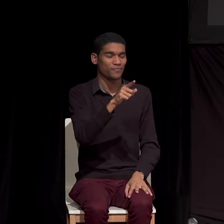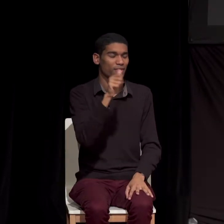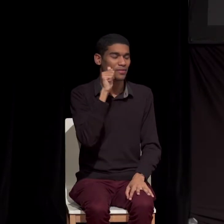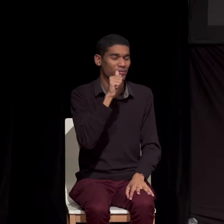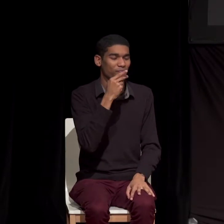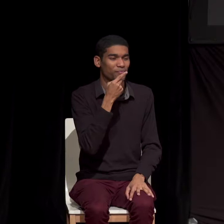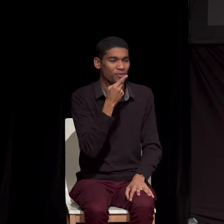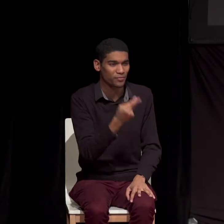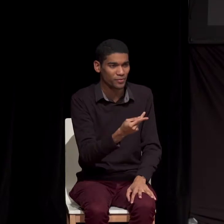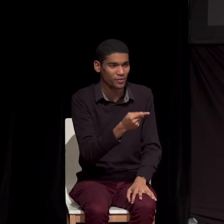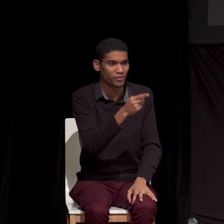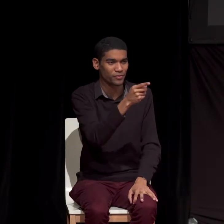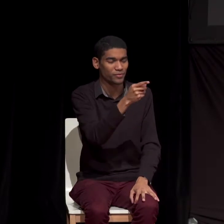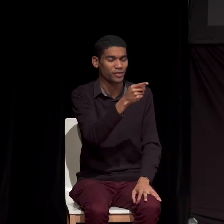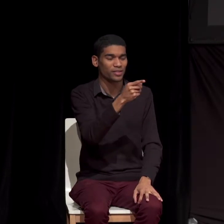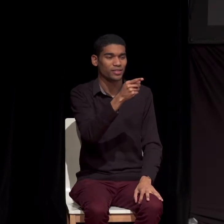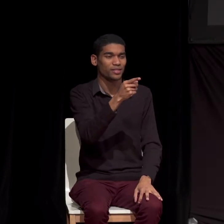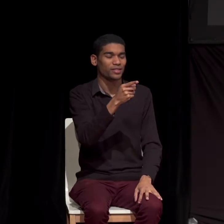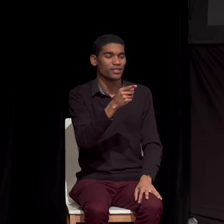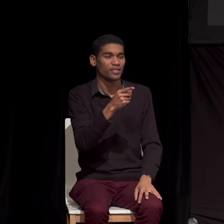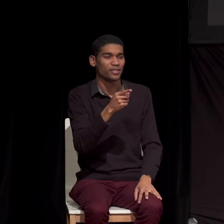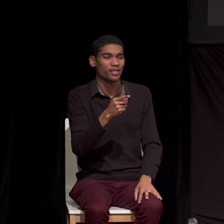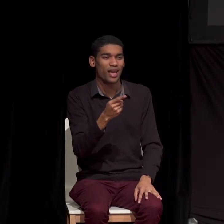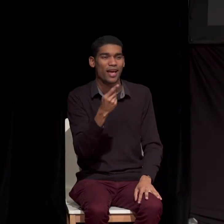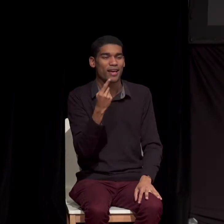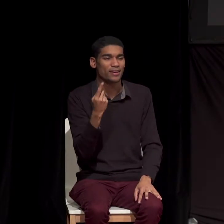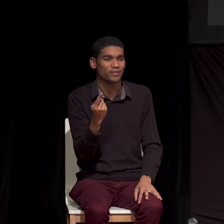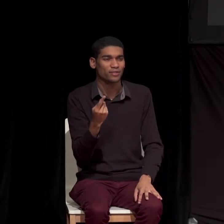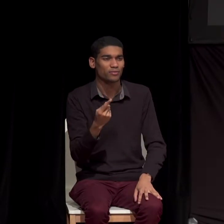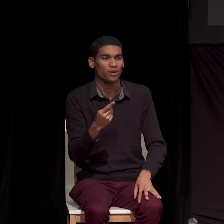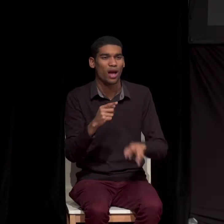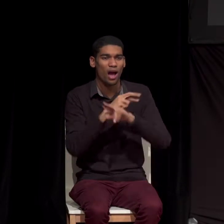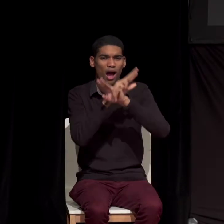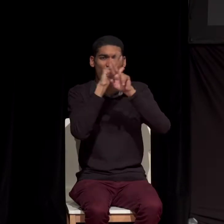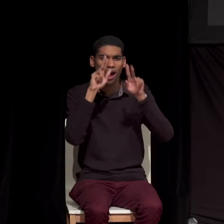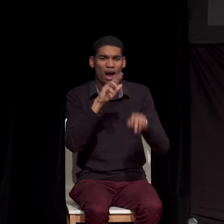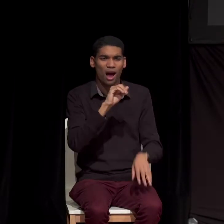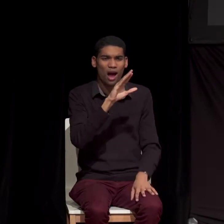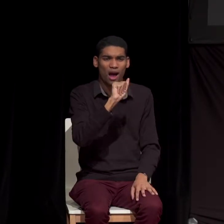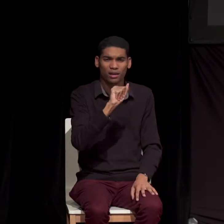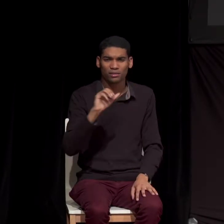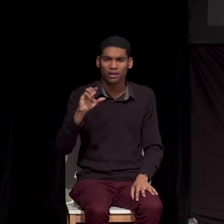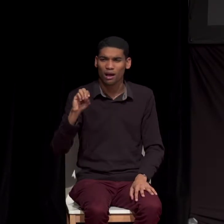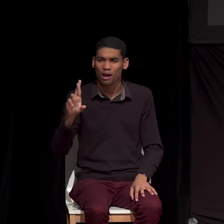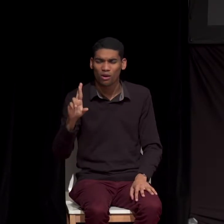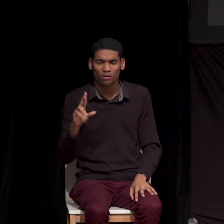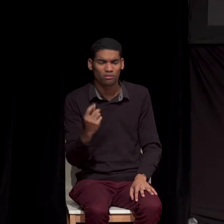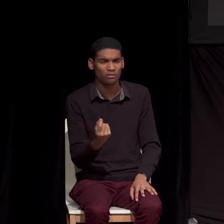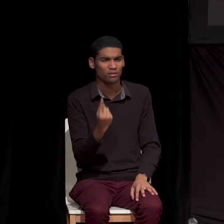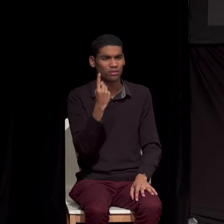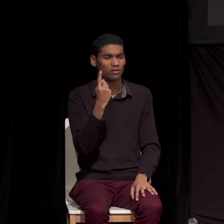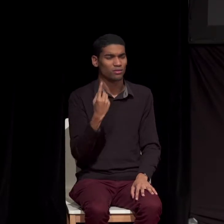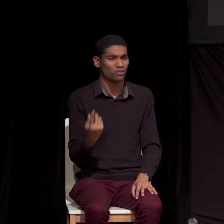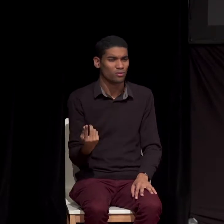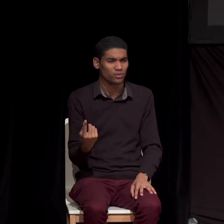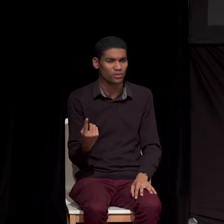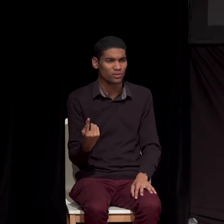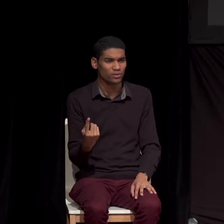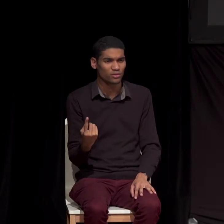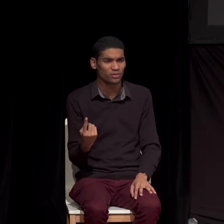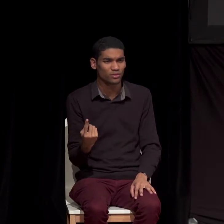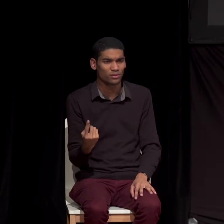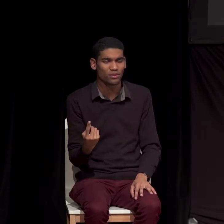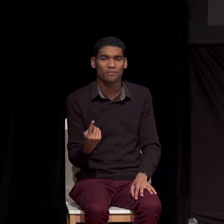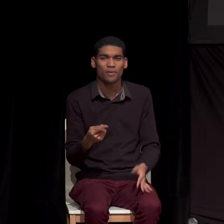você trouxe, é esse quesito raça-cor, ele serve para a